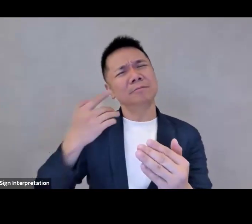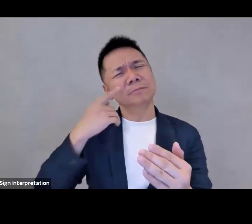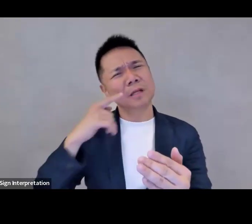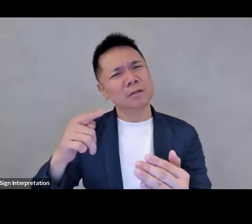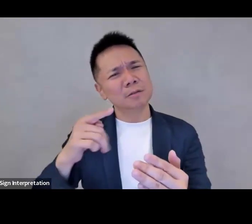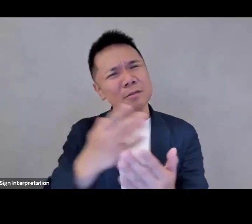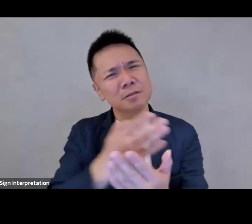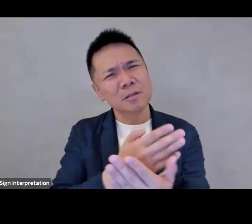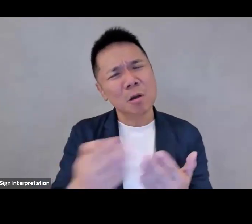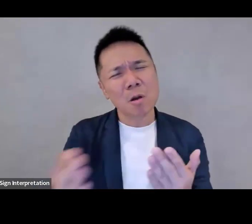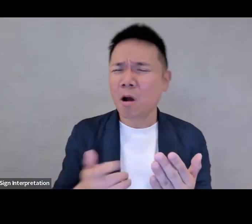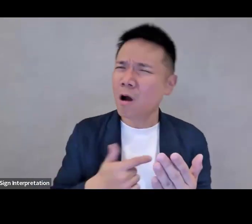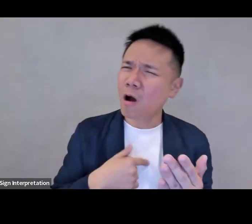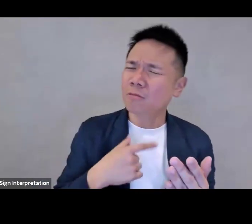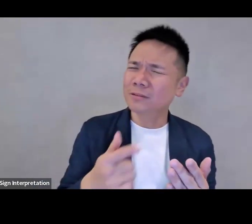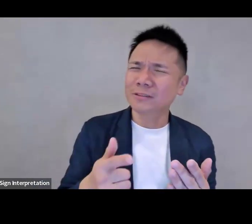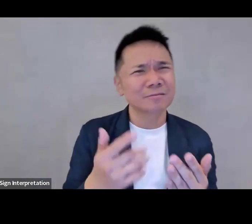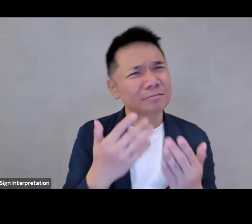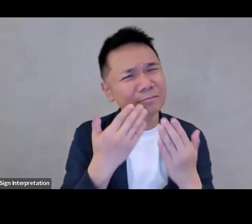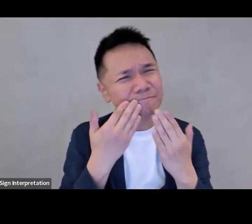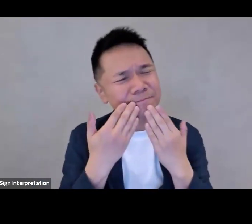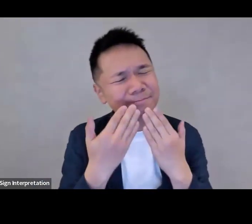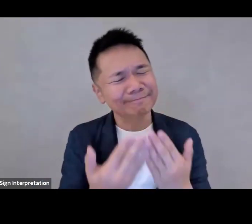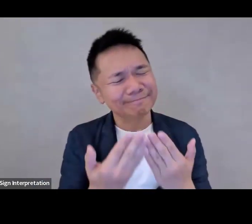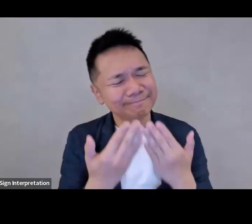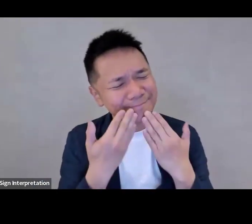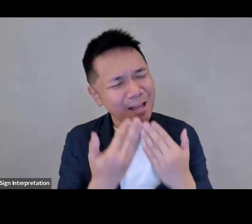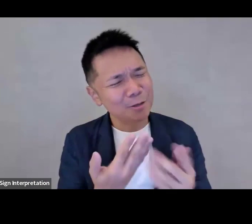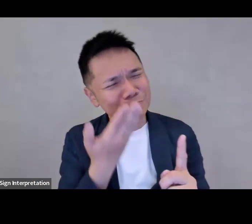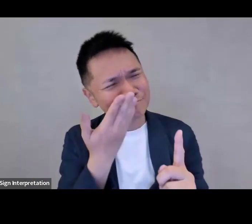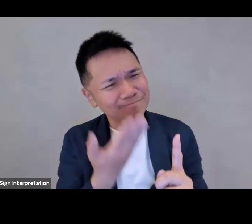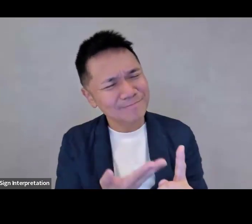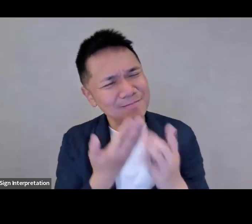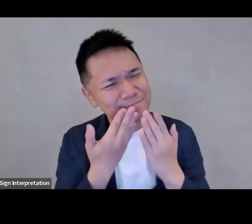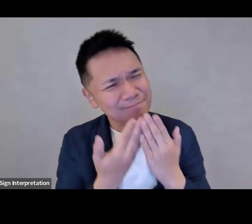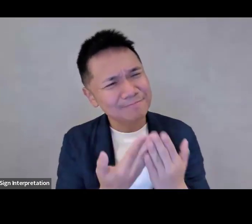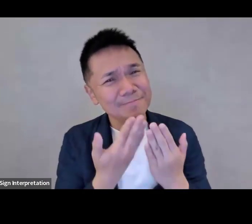我没有见过这样子这么棒的一个人哦。他的勇气，